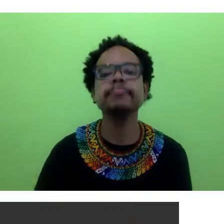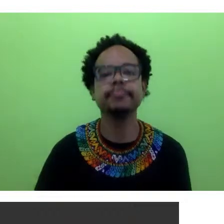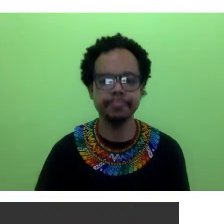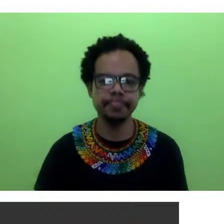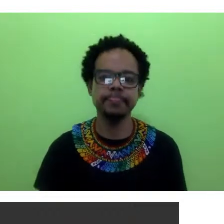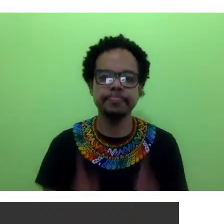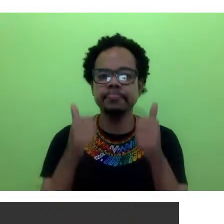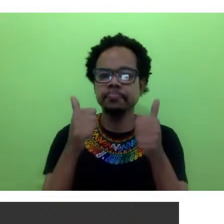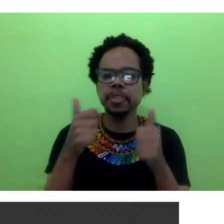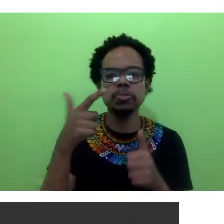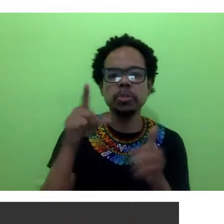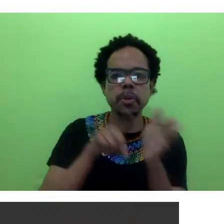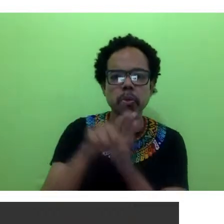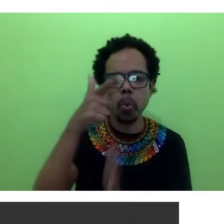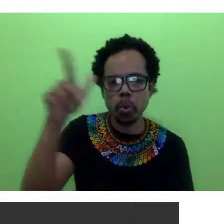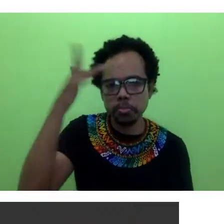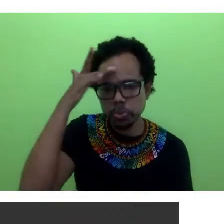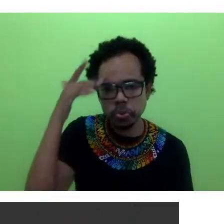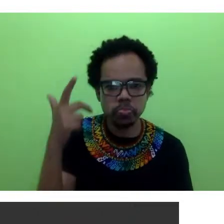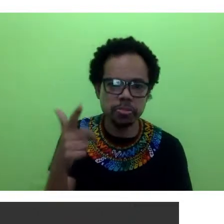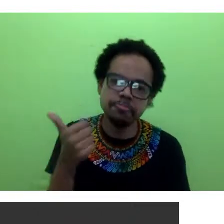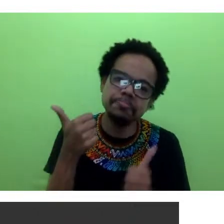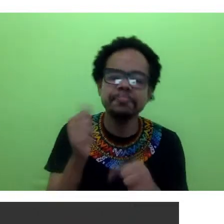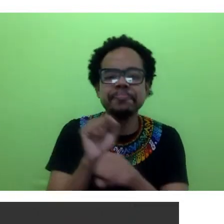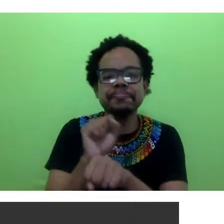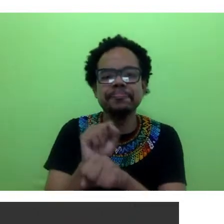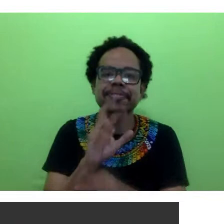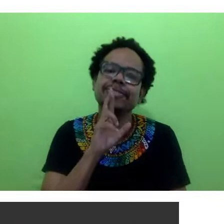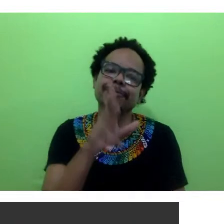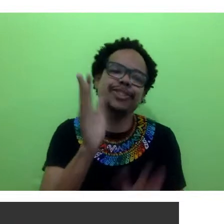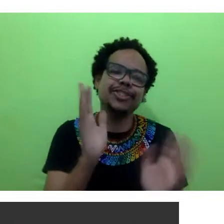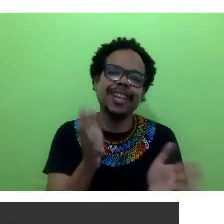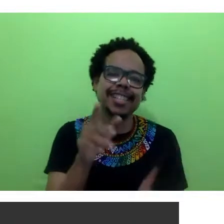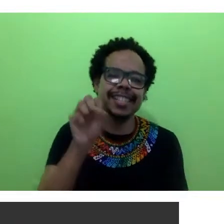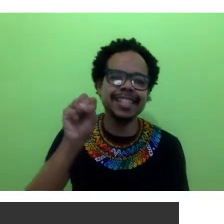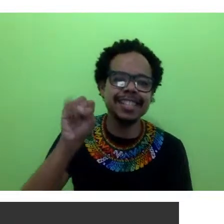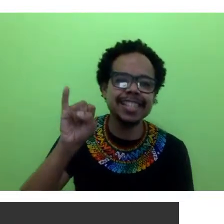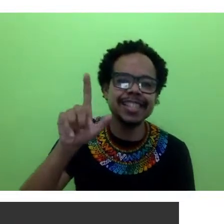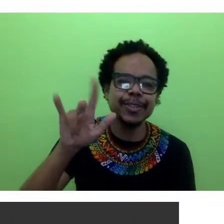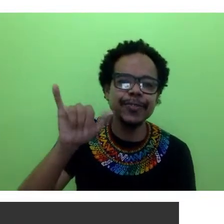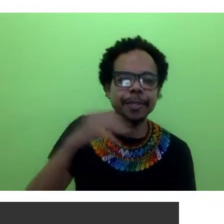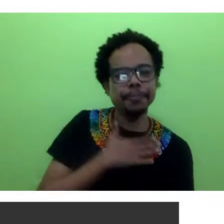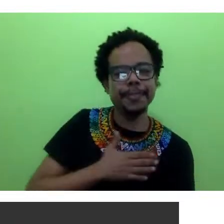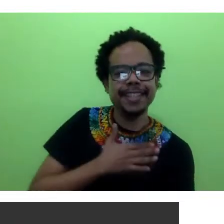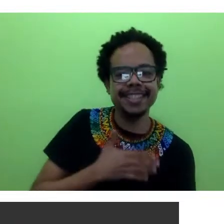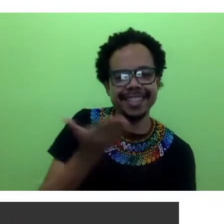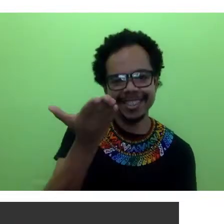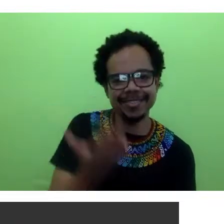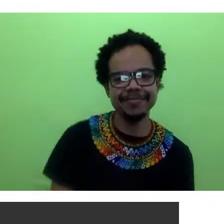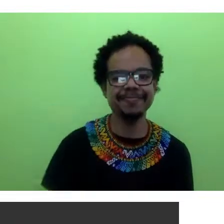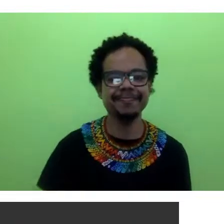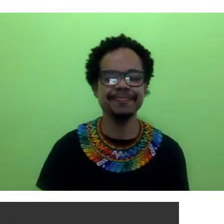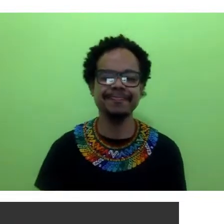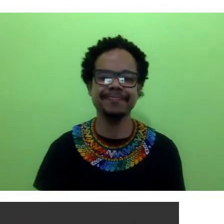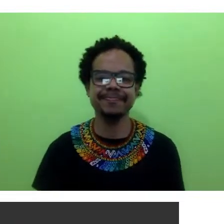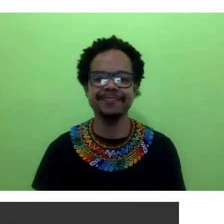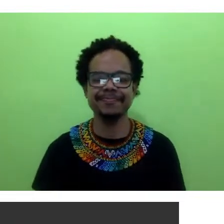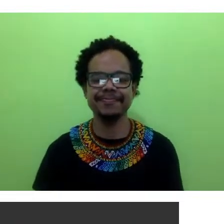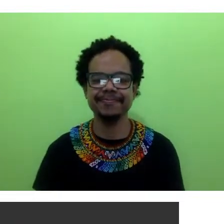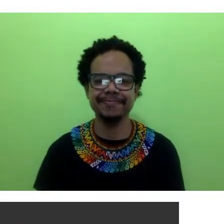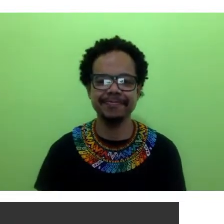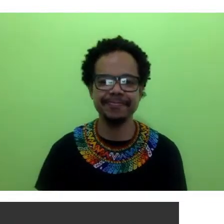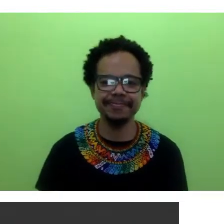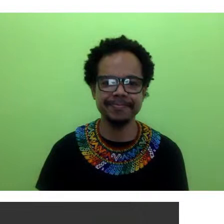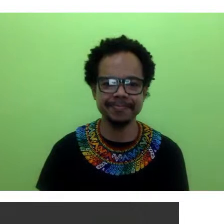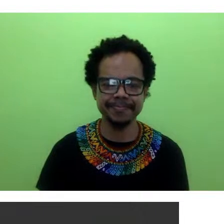E aí em cima outra pergunta eu tava guardando essa responder